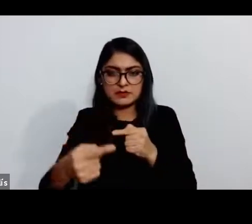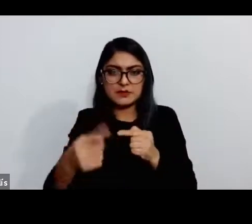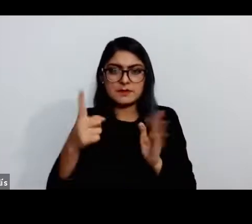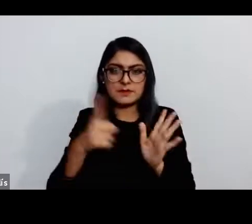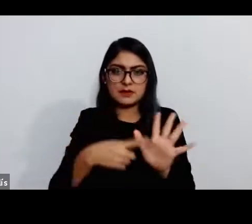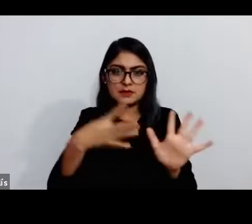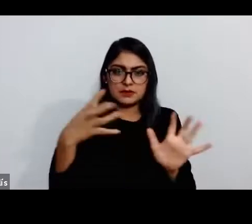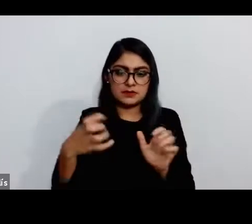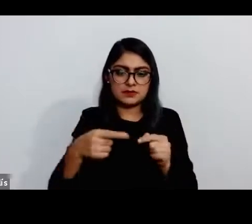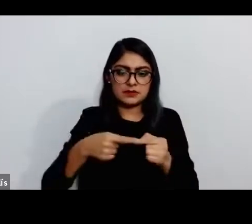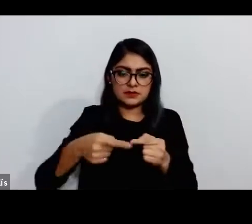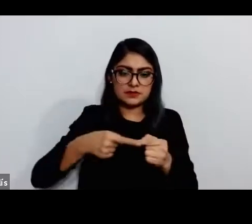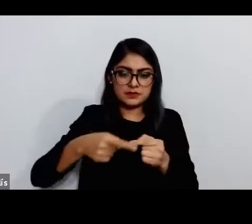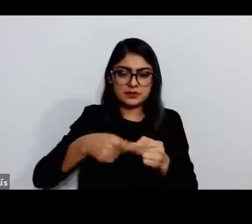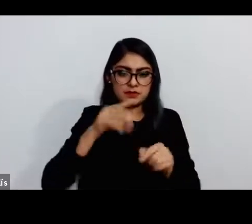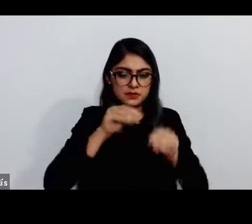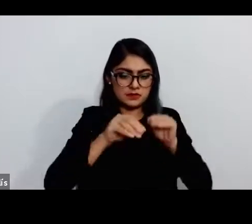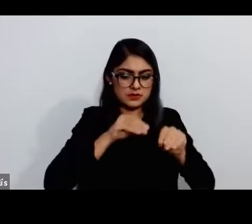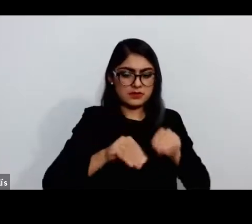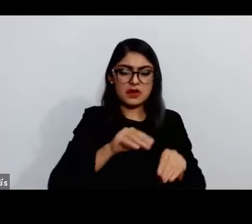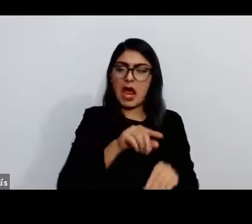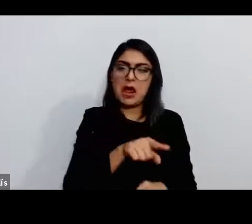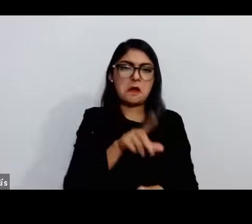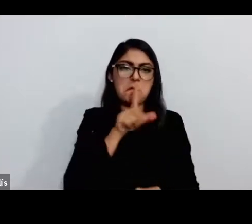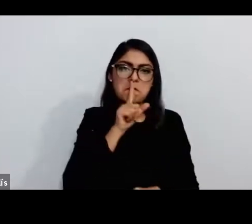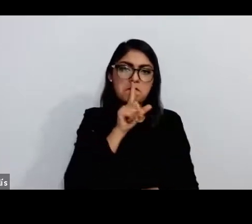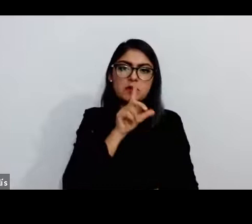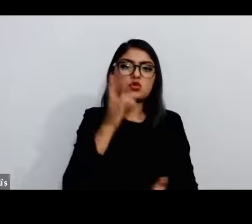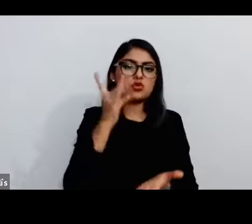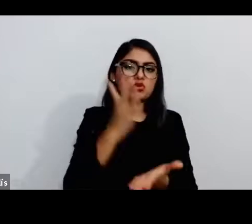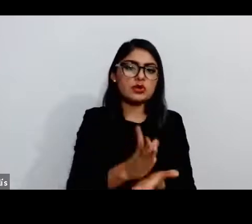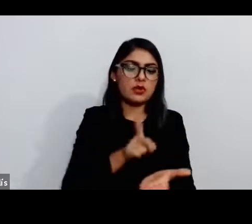prevé derechos liberales, derechos